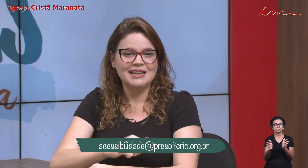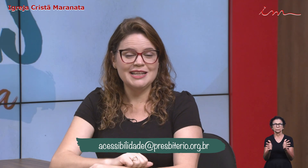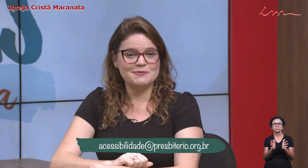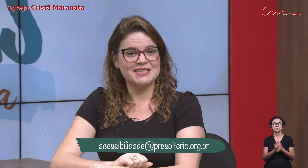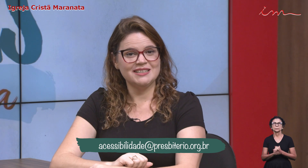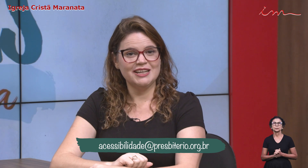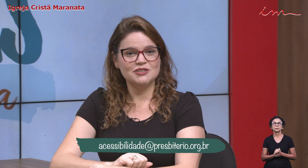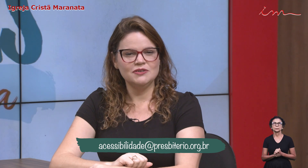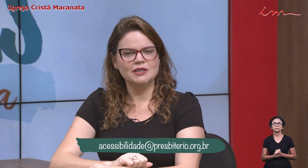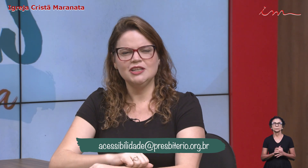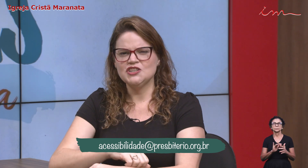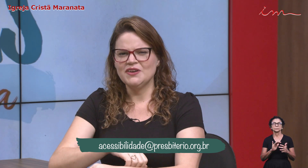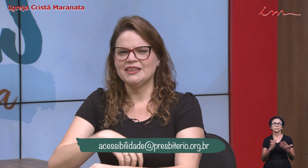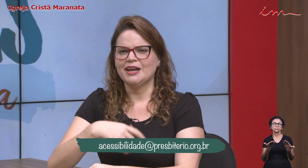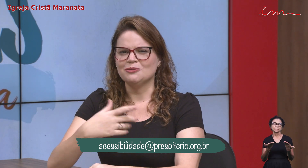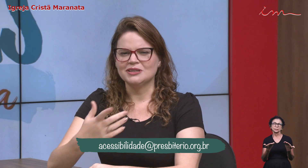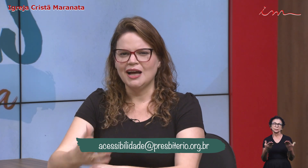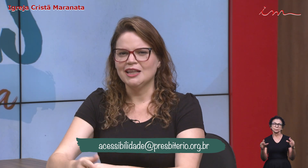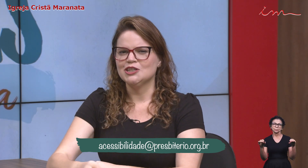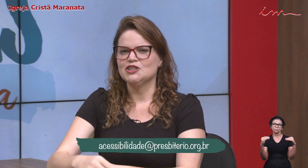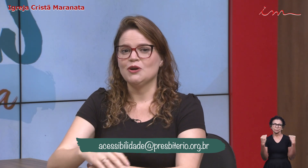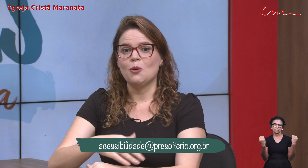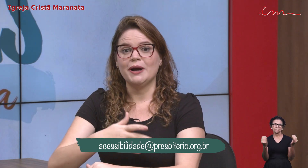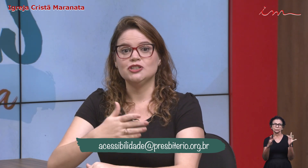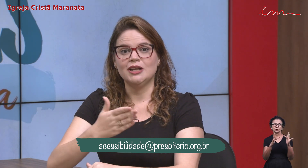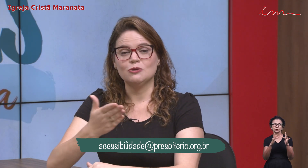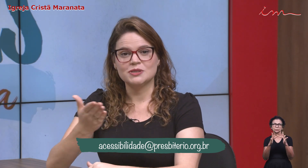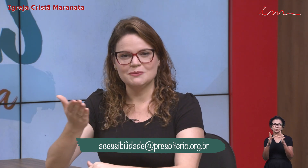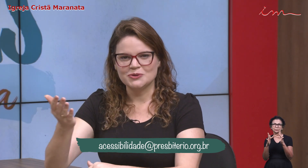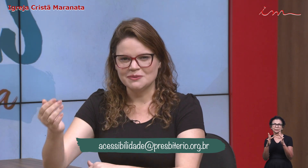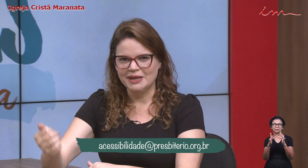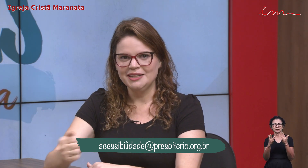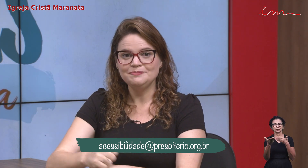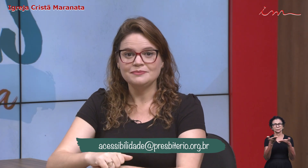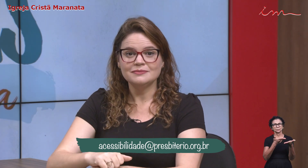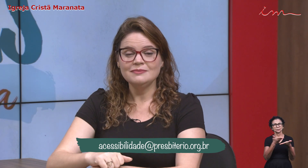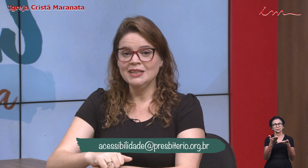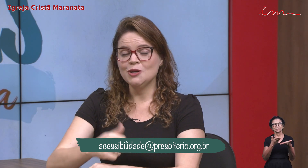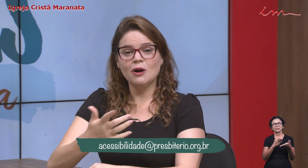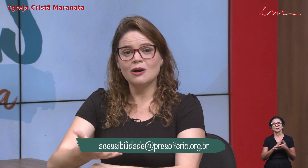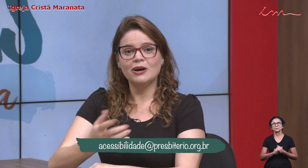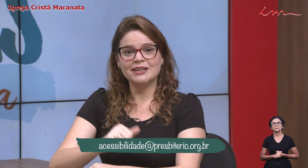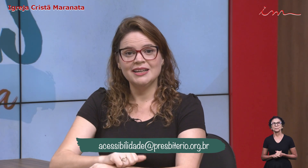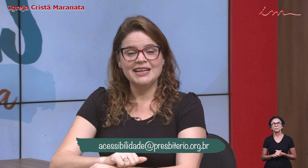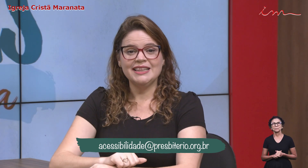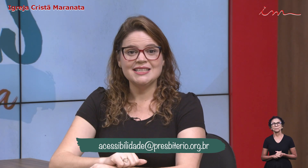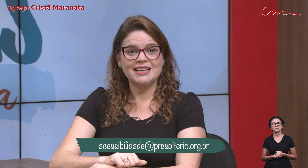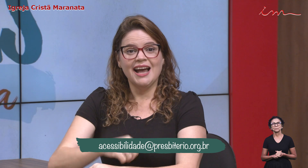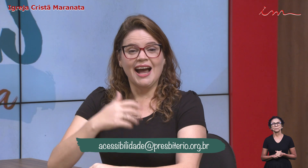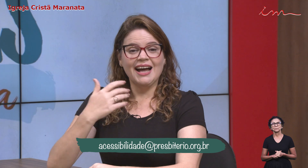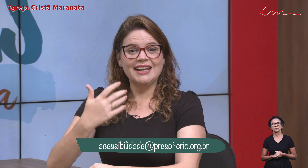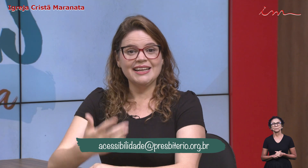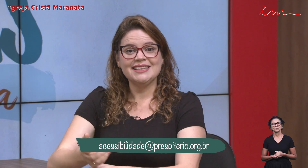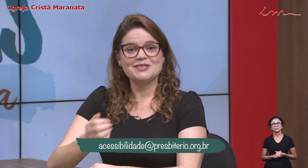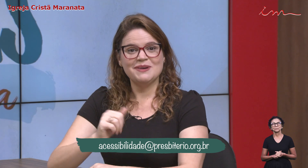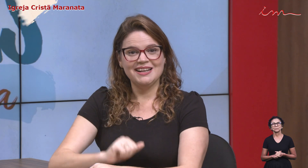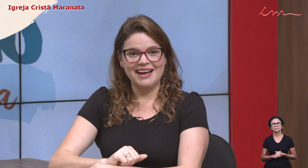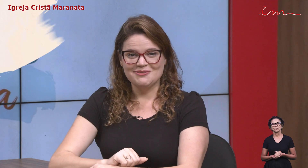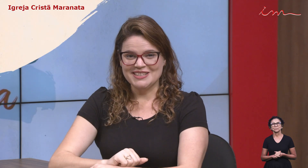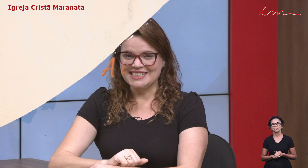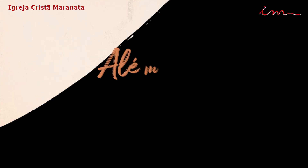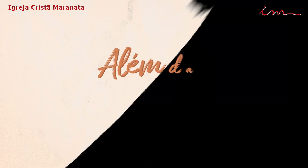programa Libras Sinais de Vida e a gente vai entrar em contato, a gente vai compartilhar com os irmãos também. Igual agora, nesse Além